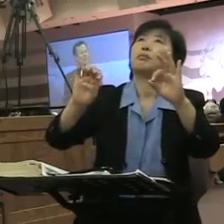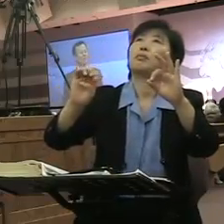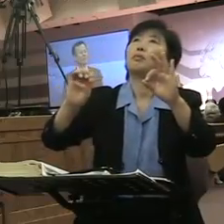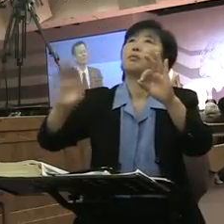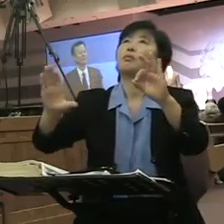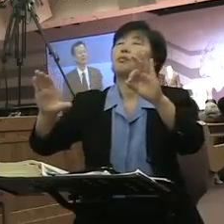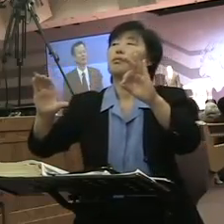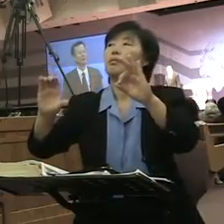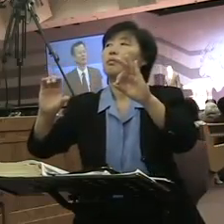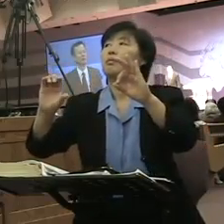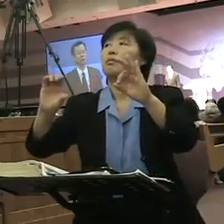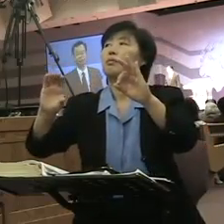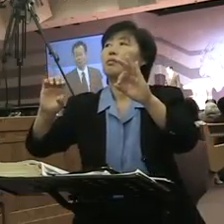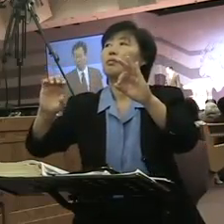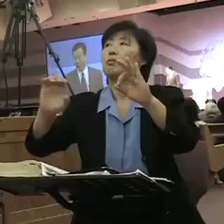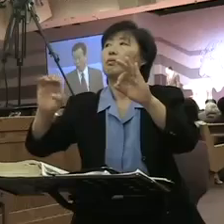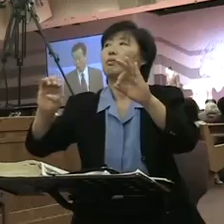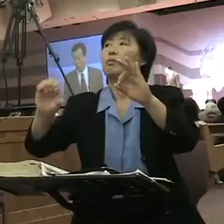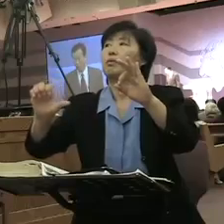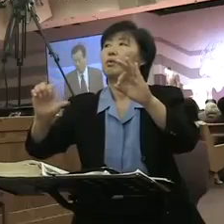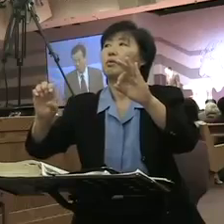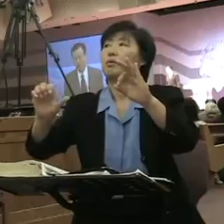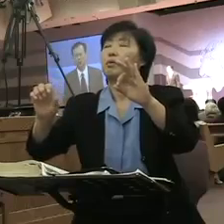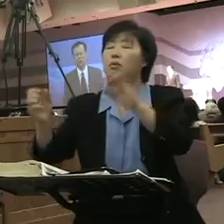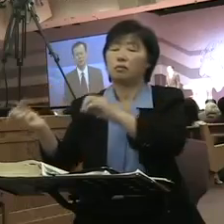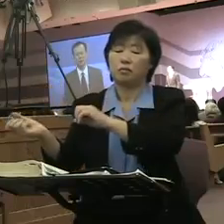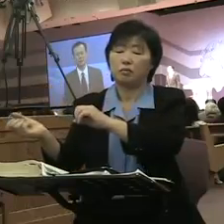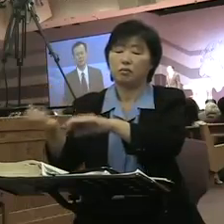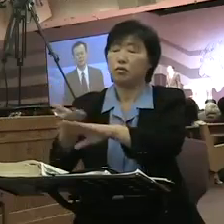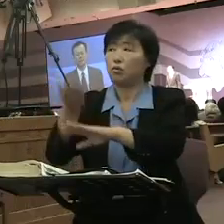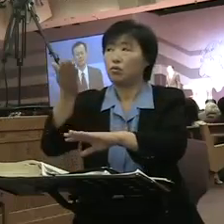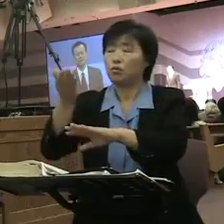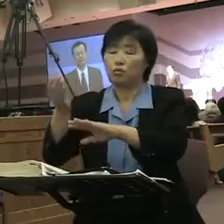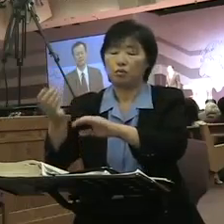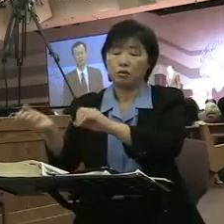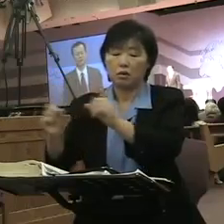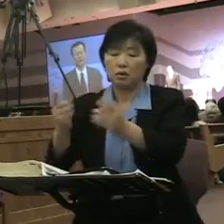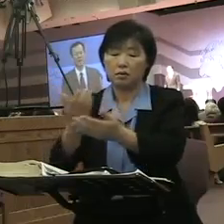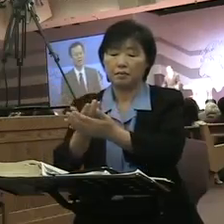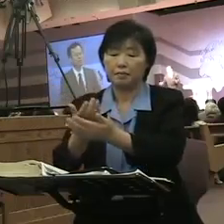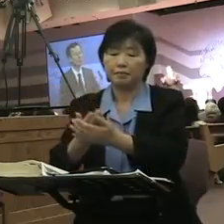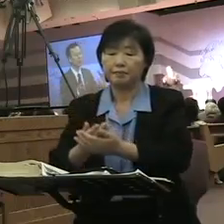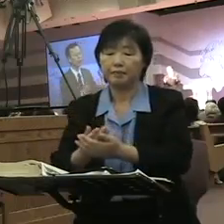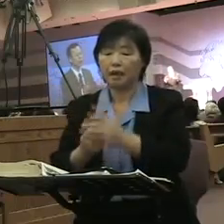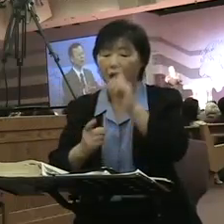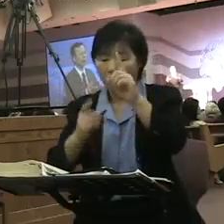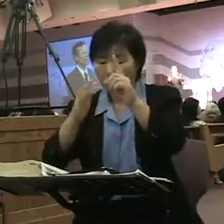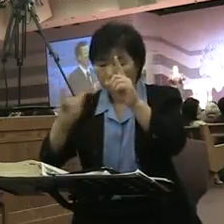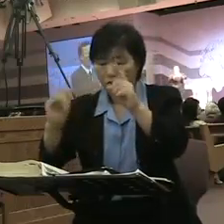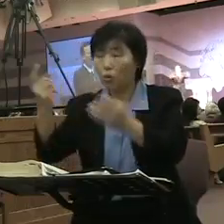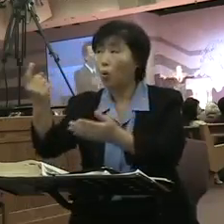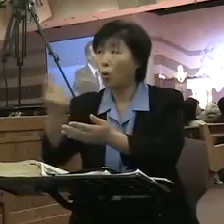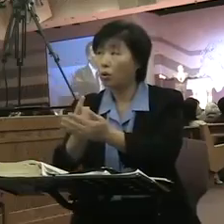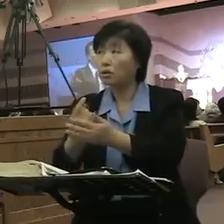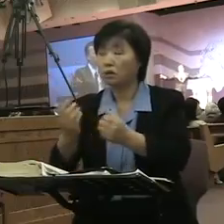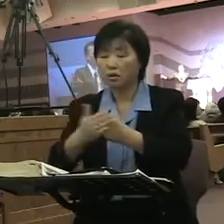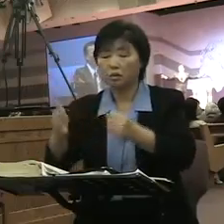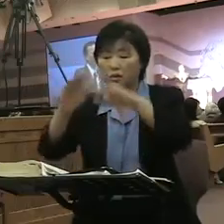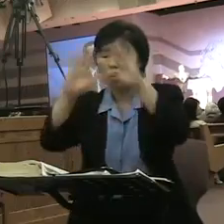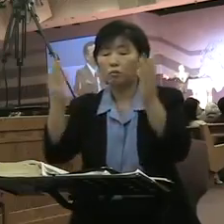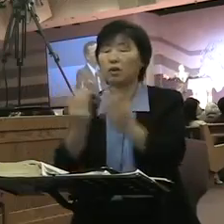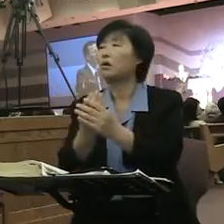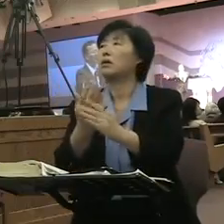살려주세요. 중보기도 할 수 있다는 것입니다. 한 분이 오셨기 때문에 다